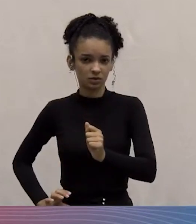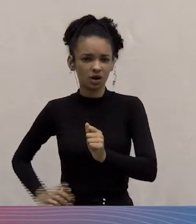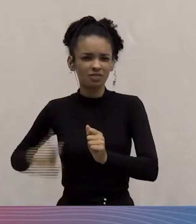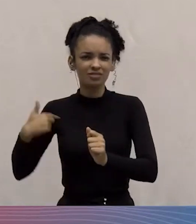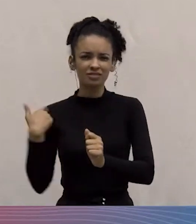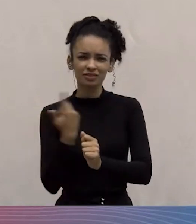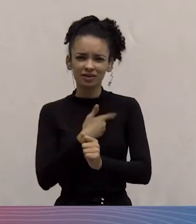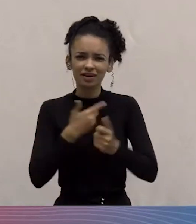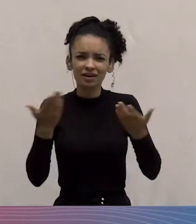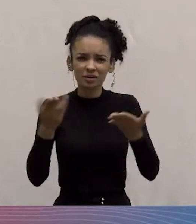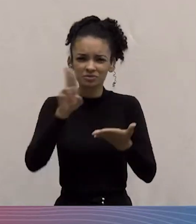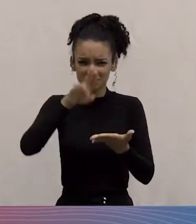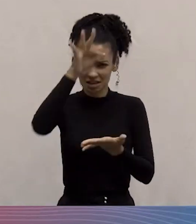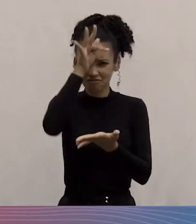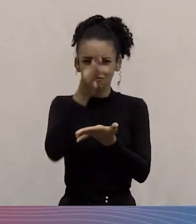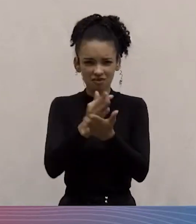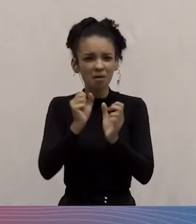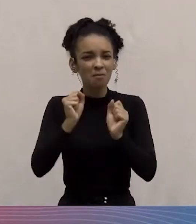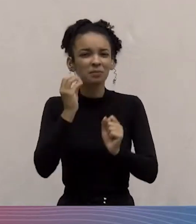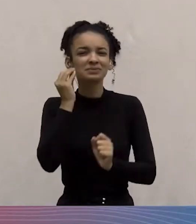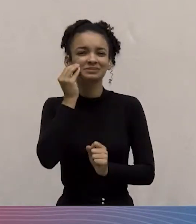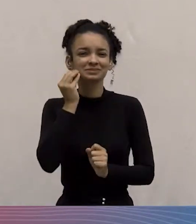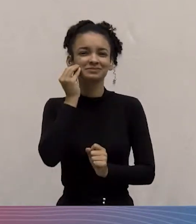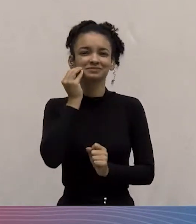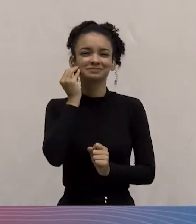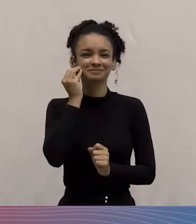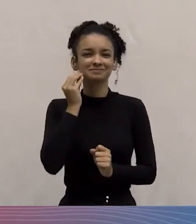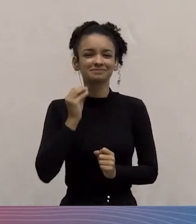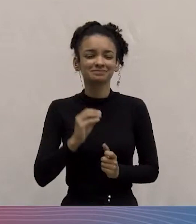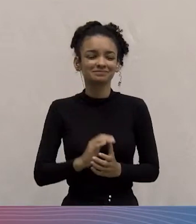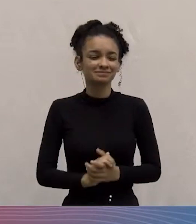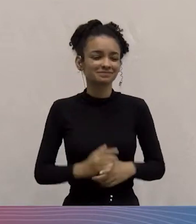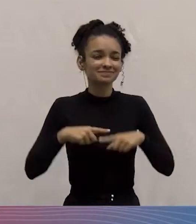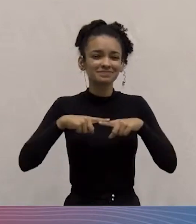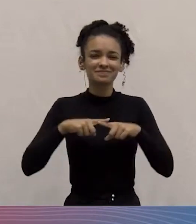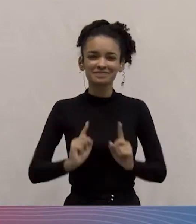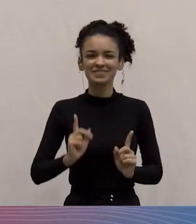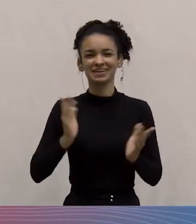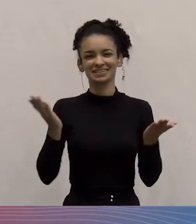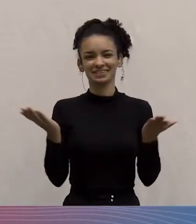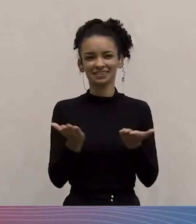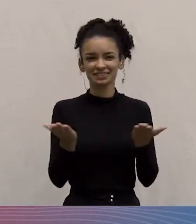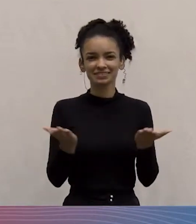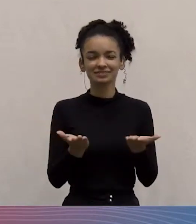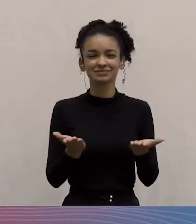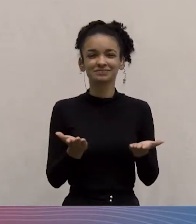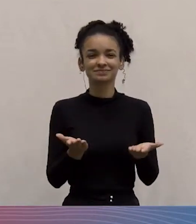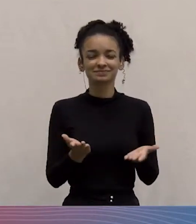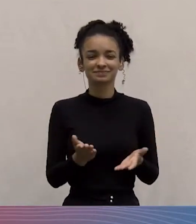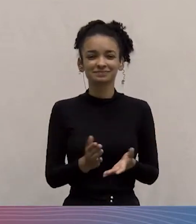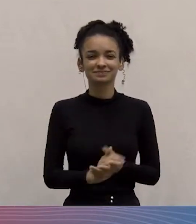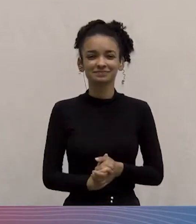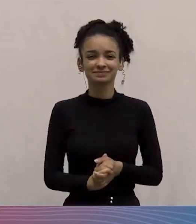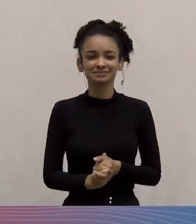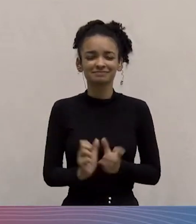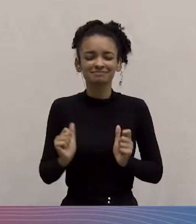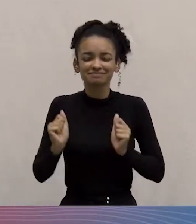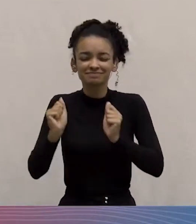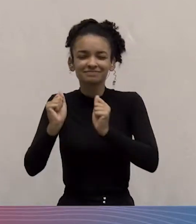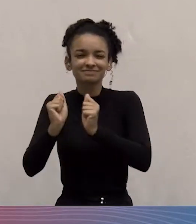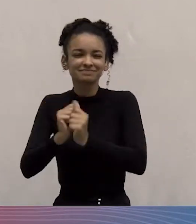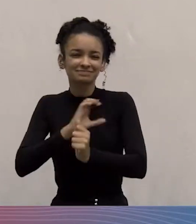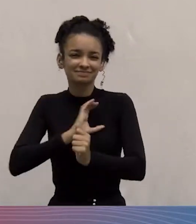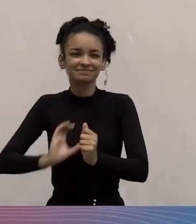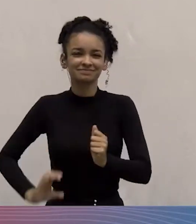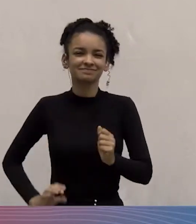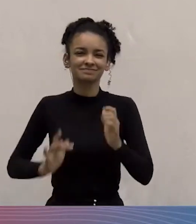nós agora pela fé podemos desfrutar. Mas agora, em